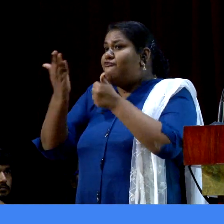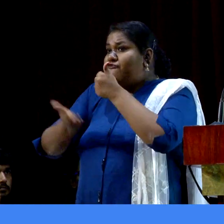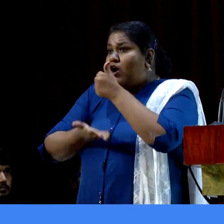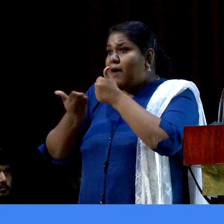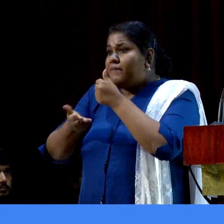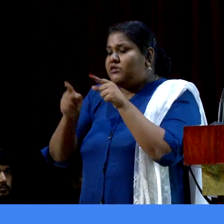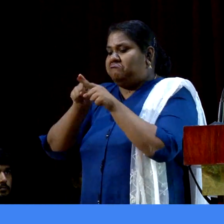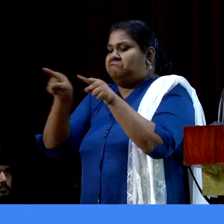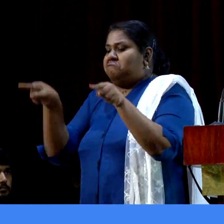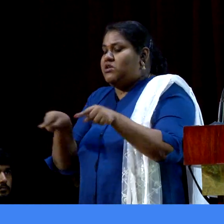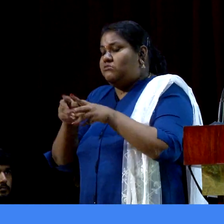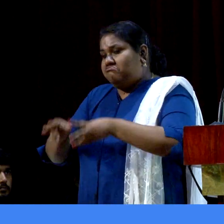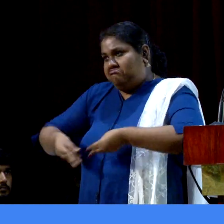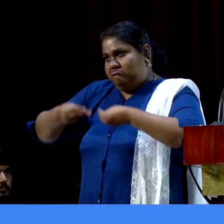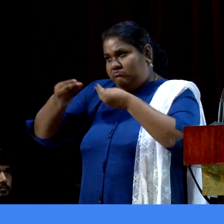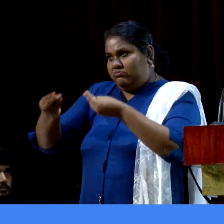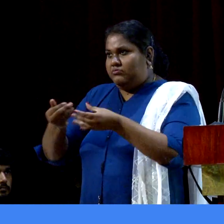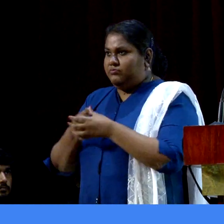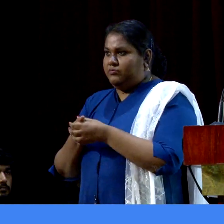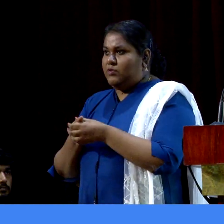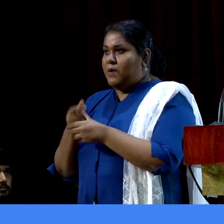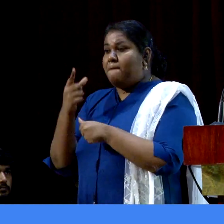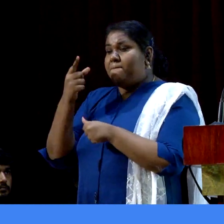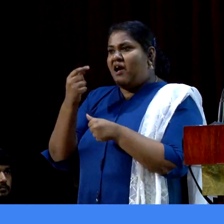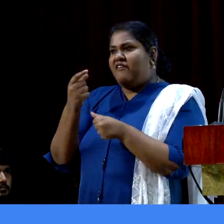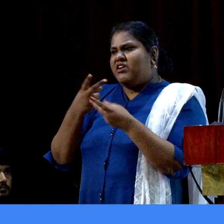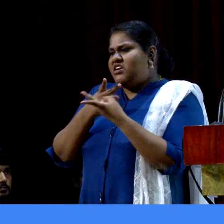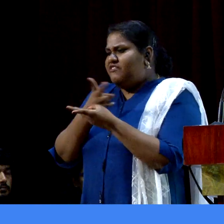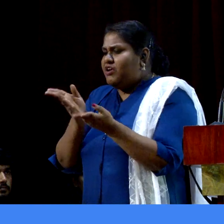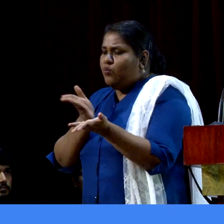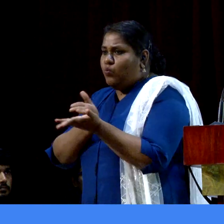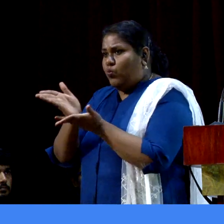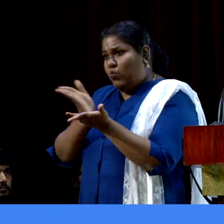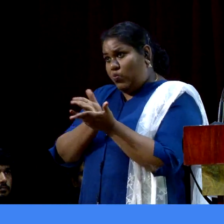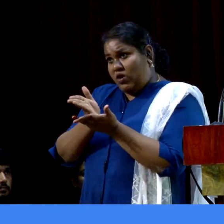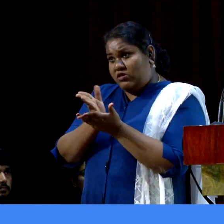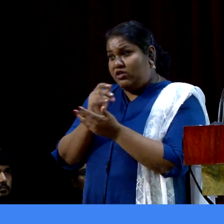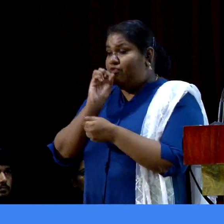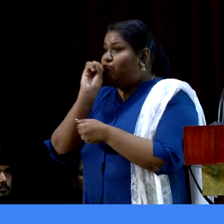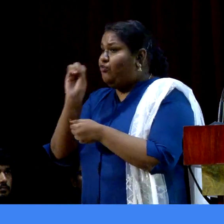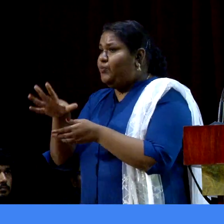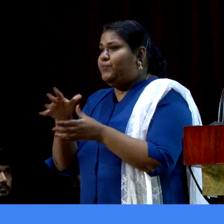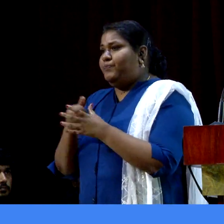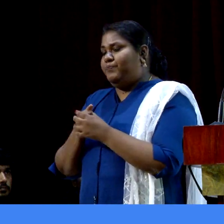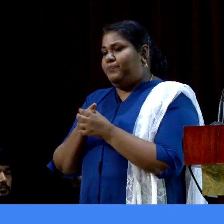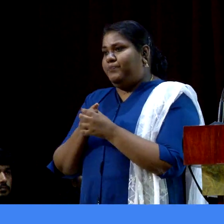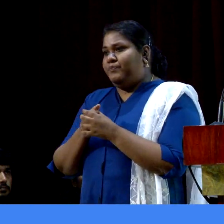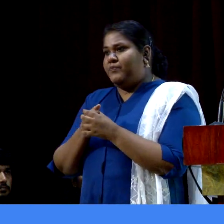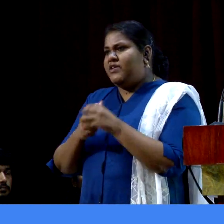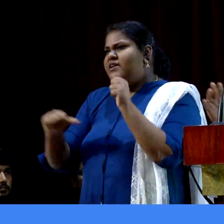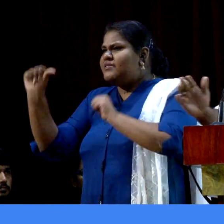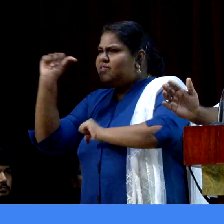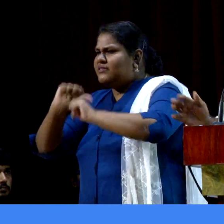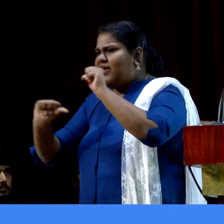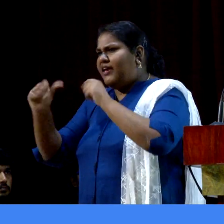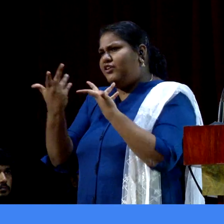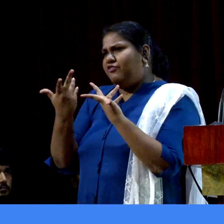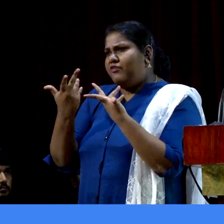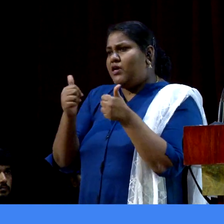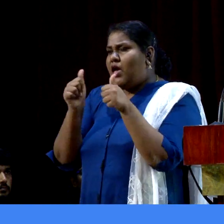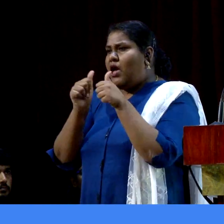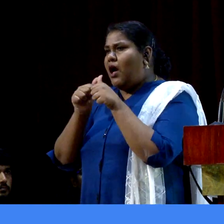வழங்கப்பட்டது, பல சலுகைகள் அவர்களுக்கு வழங்கப்பட்டது. எ சயின்டிஃபிக் அப்ரோச் ஹஸ் பீன்